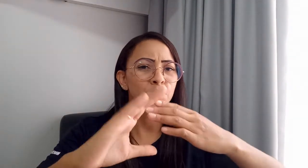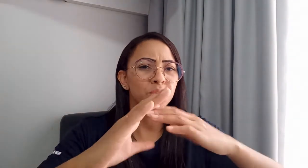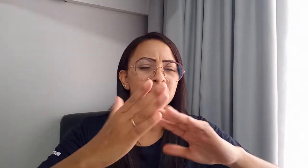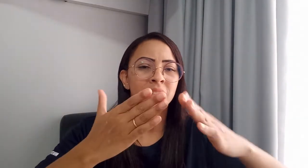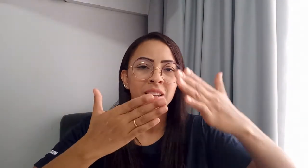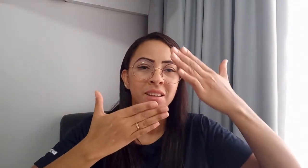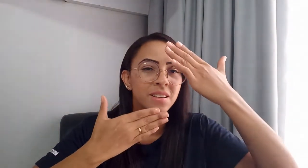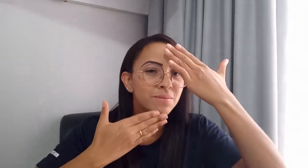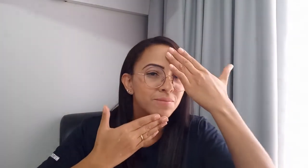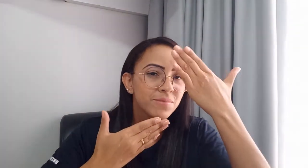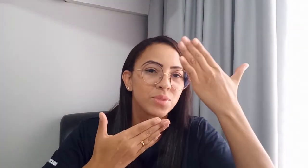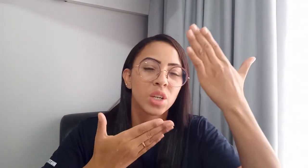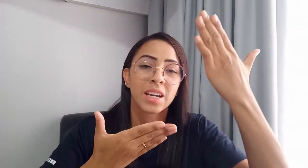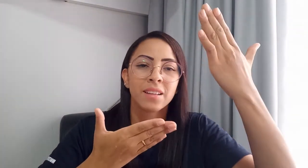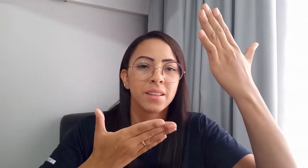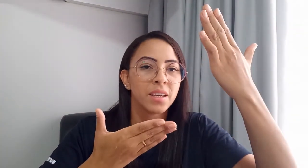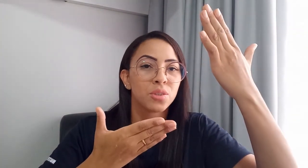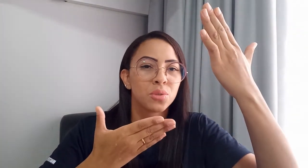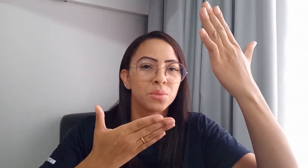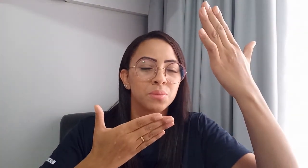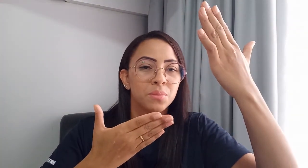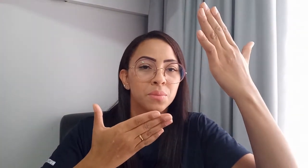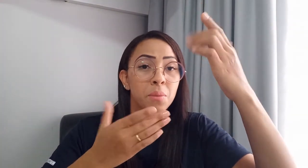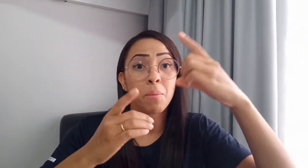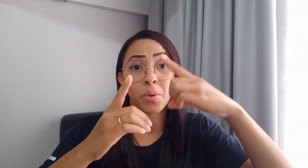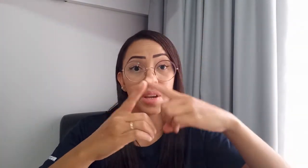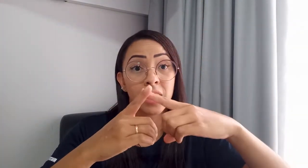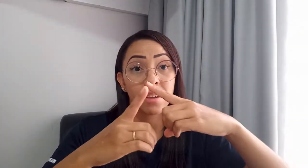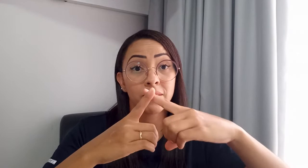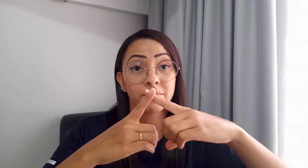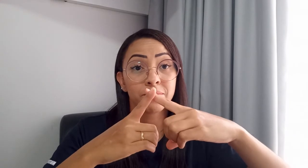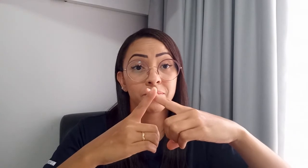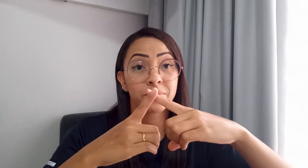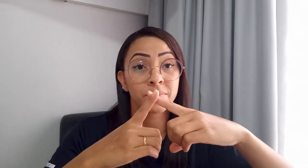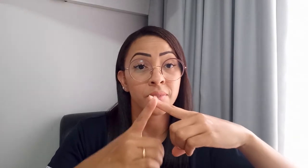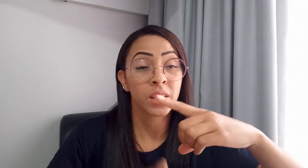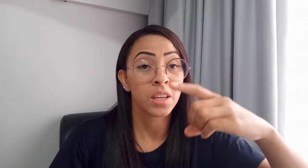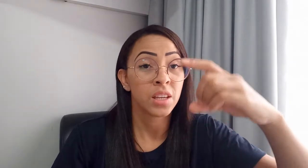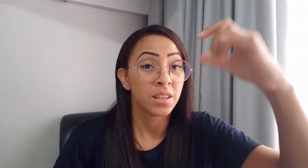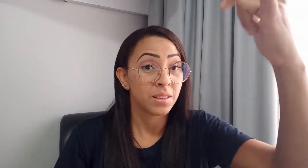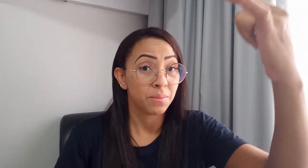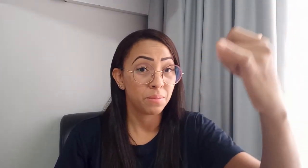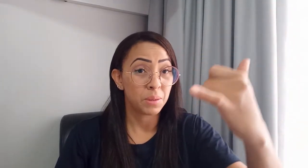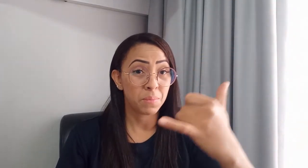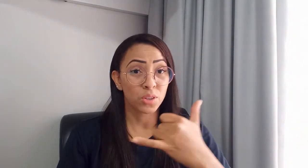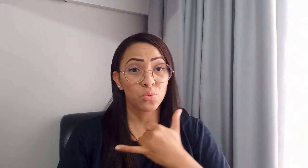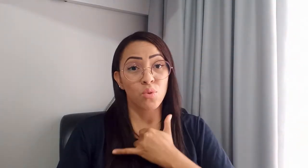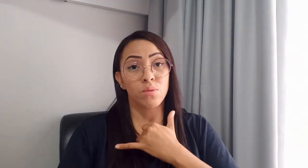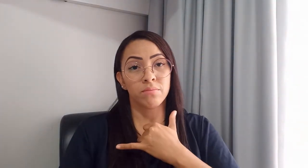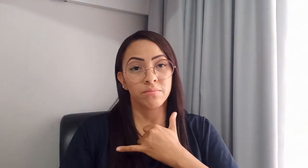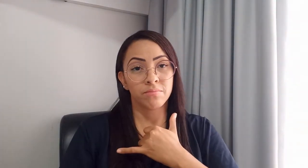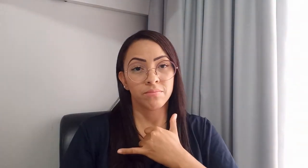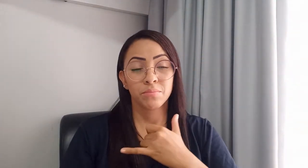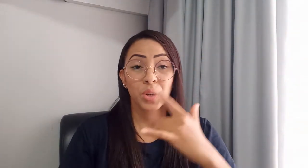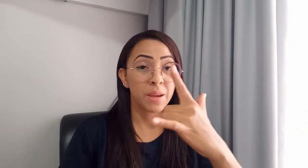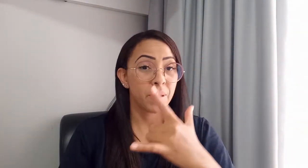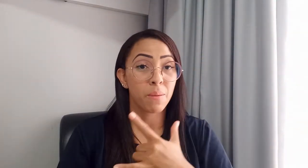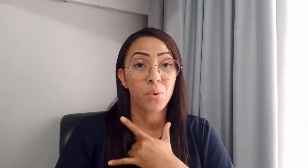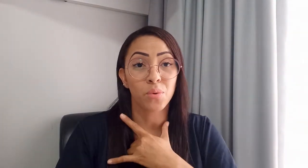Cantamos, te agradeço, porque me perdoou, porque me amou.